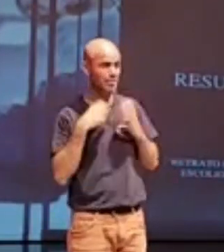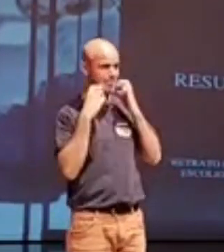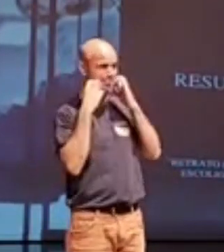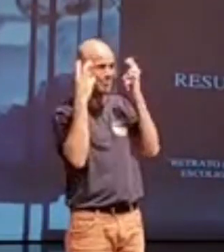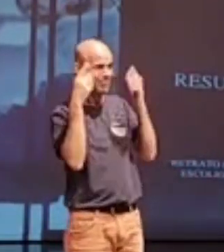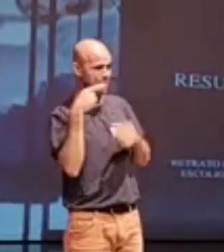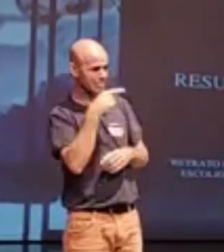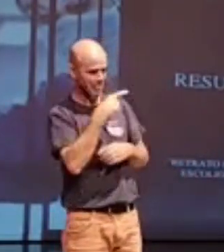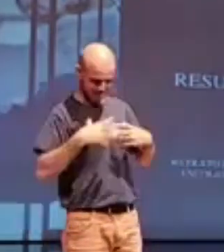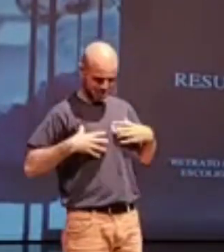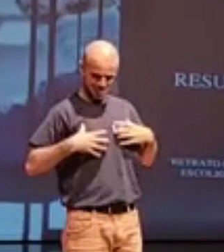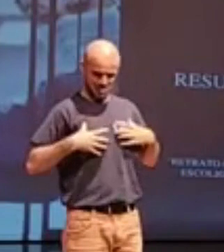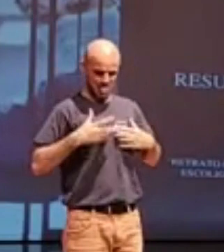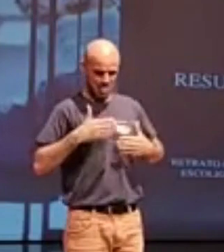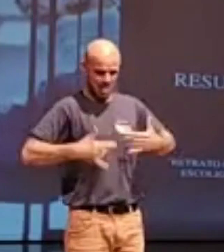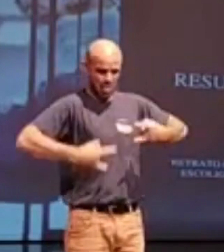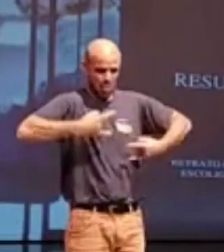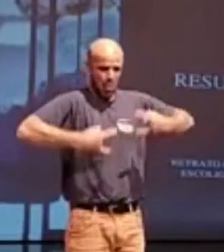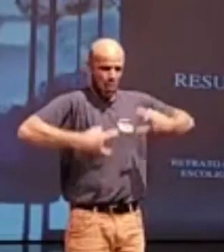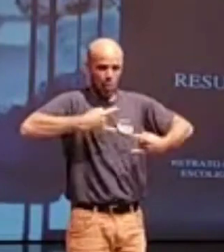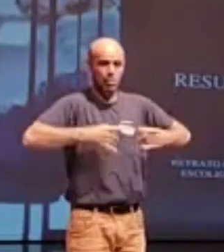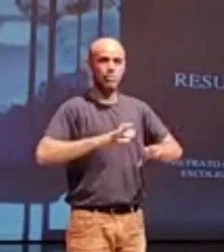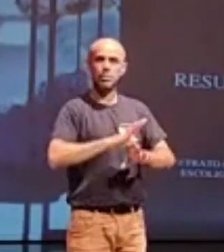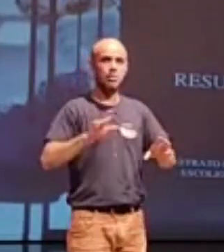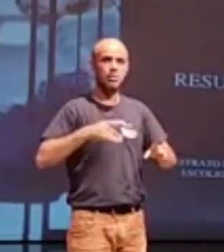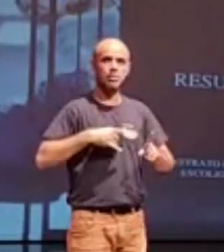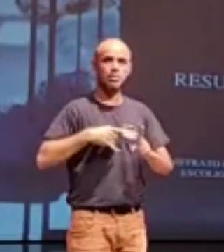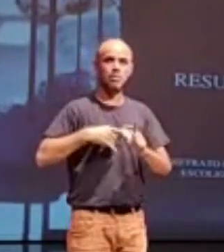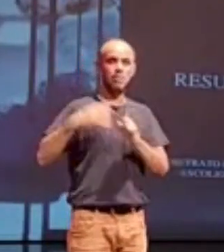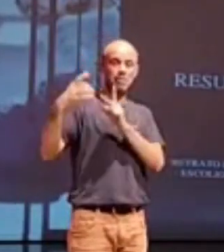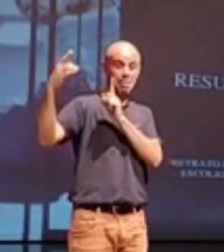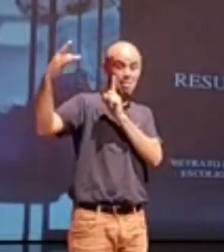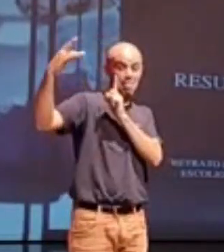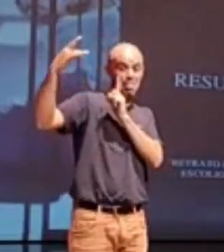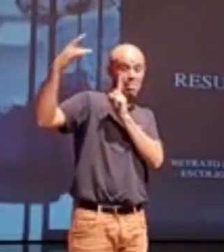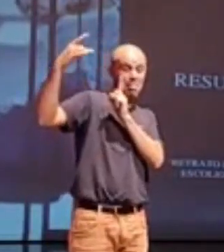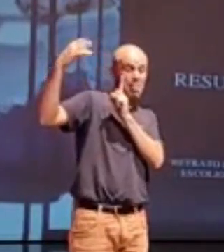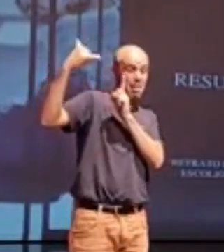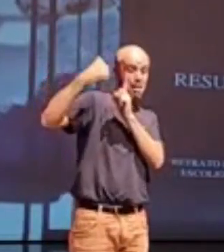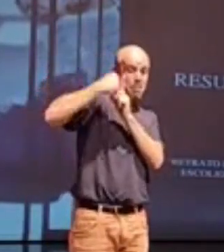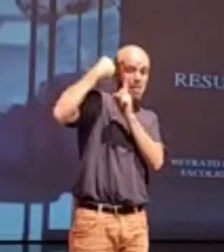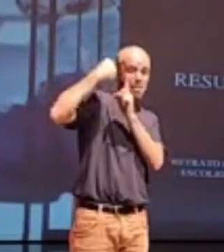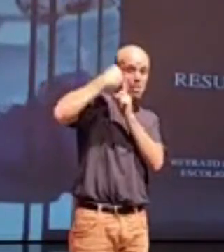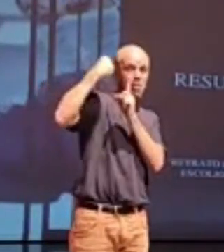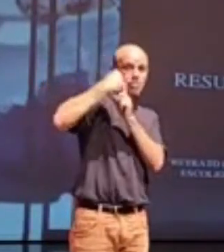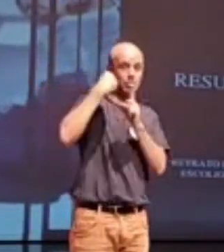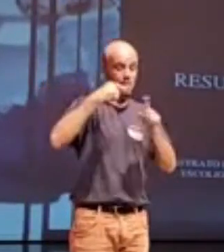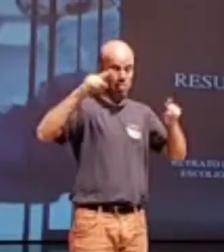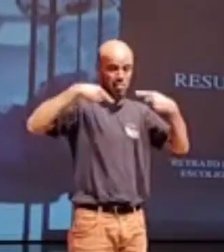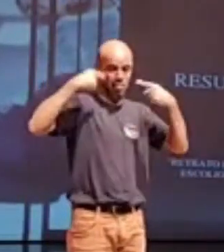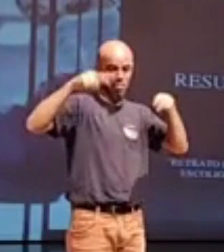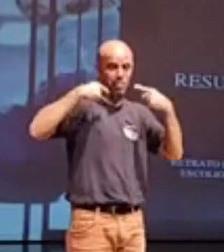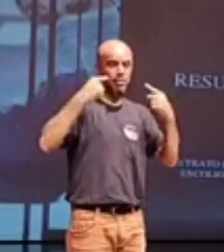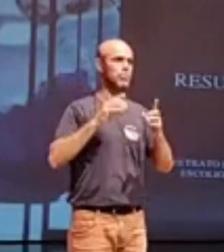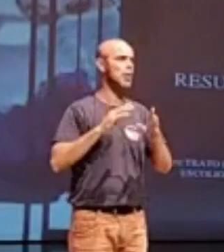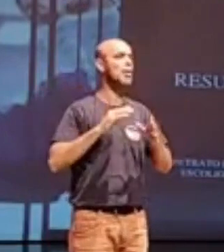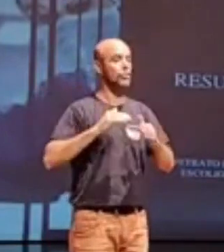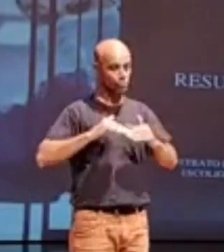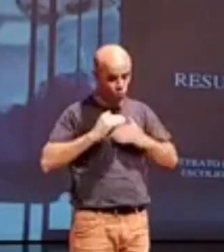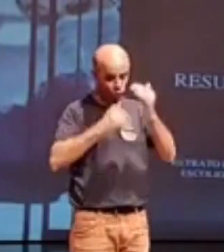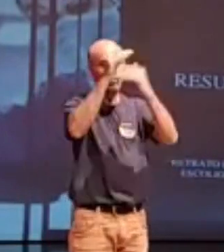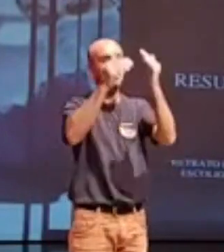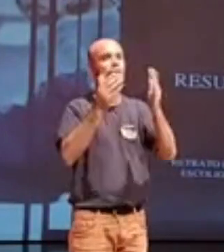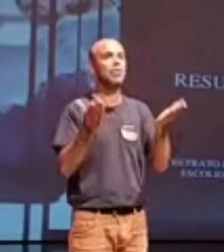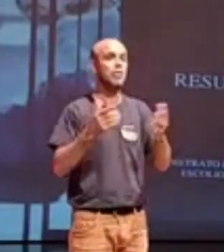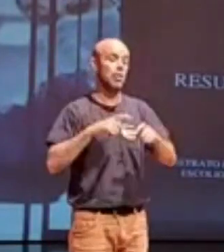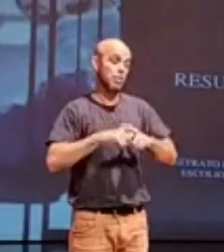parecia Robocop, bullying na escola, então é muito difícil utilizar. Hoje, as órteses evoluíram muito, então, a grande maioria